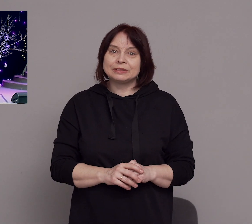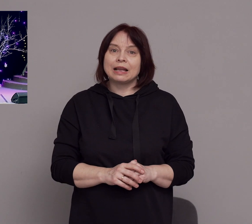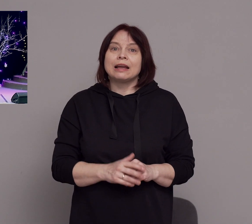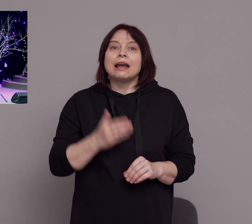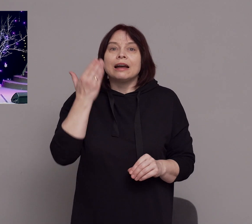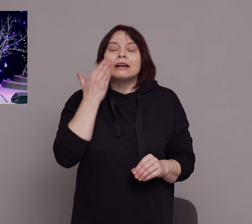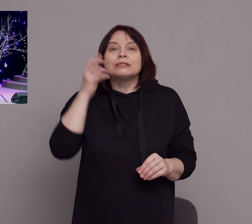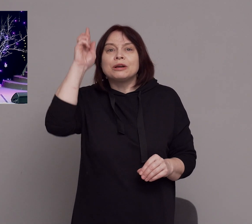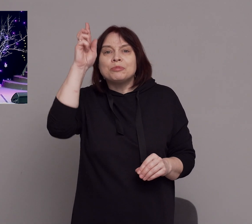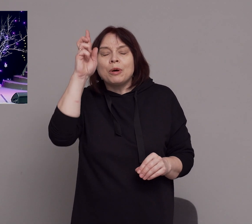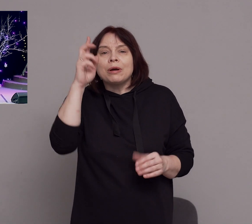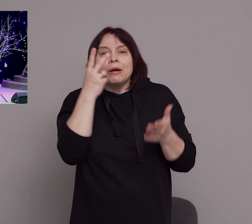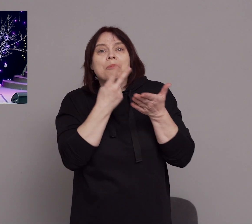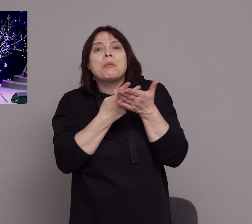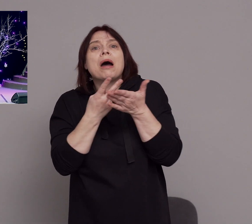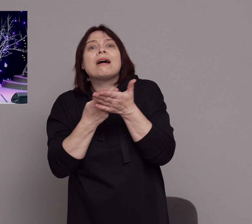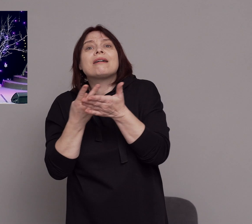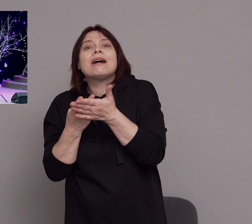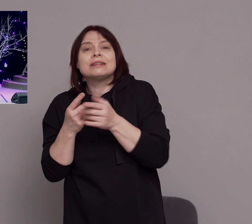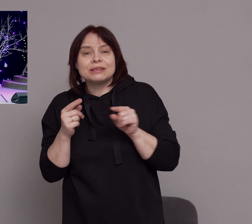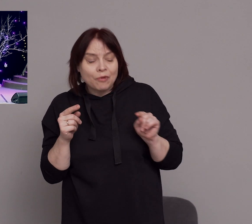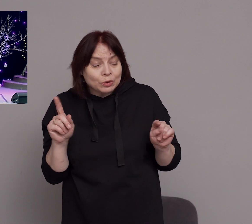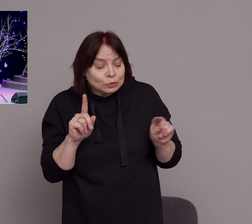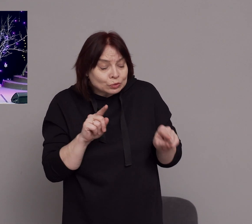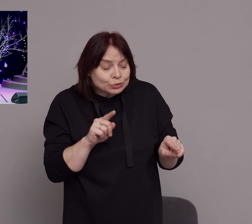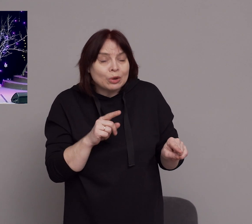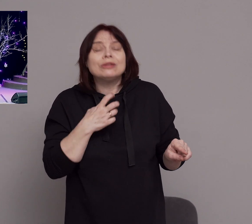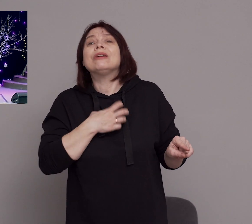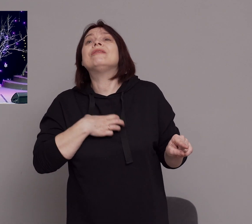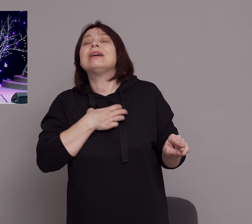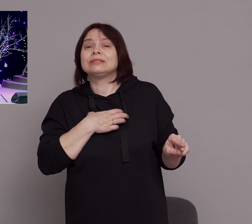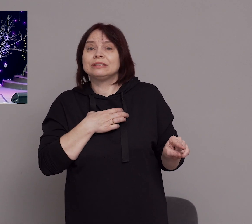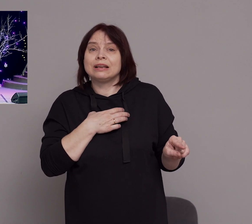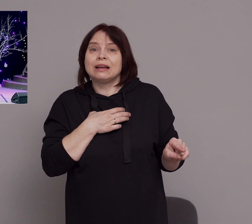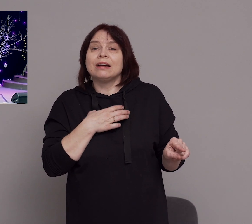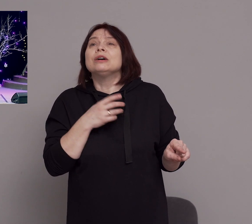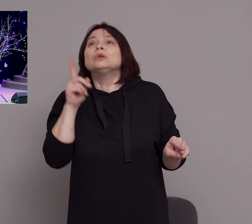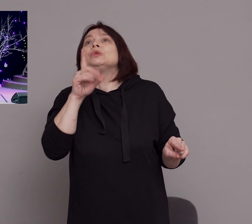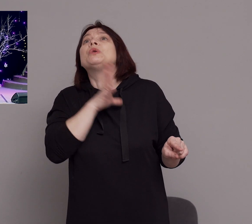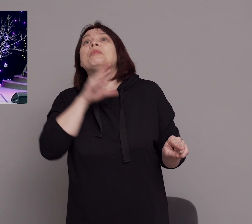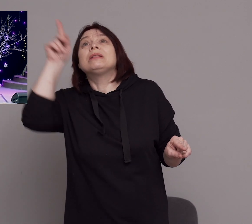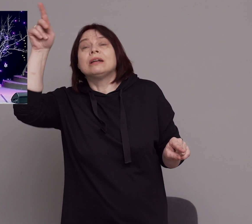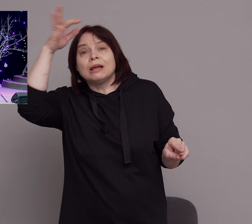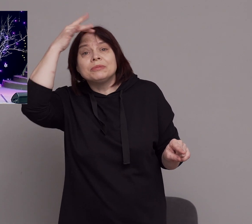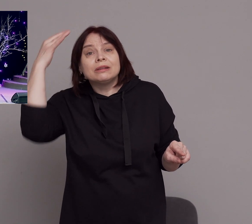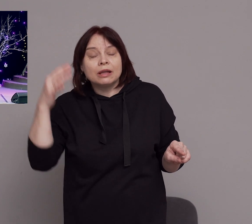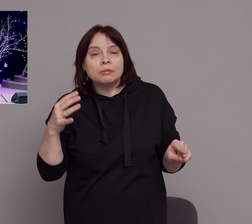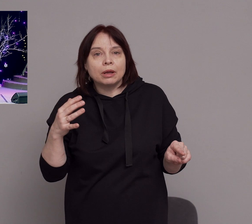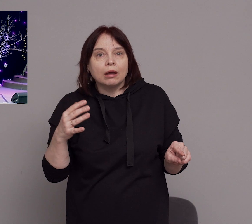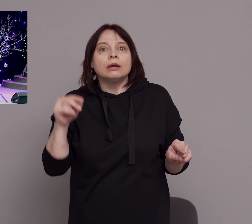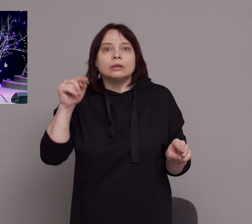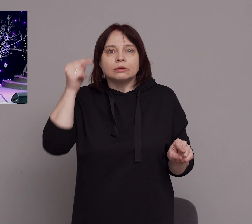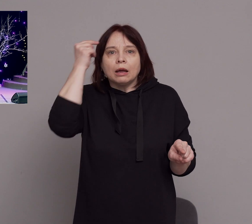нас немного за кулисы, то наш взгляд на этот отрывок, он меняется. И наш взгляд на